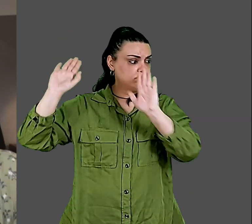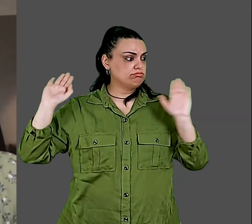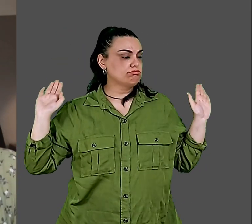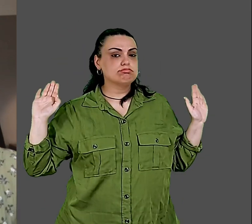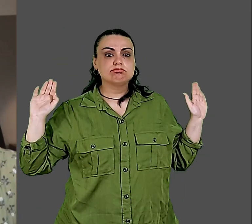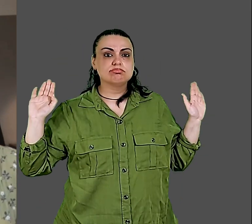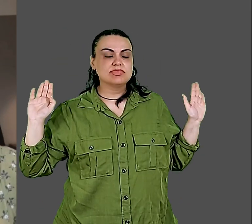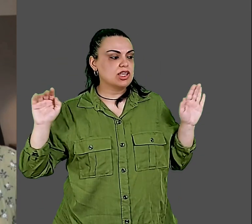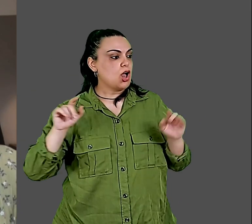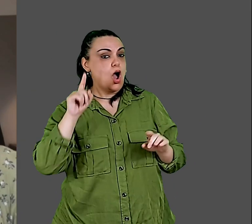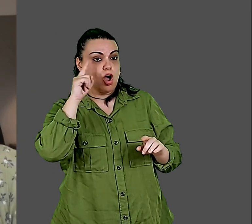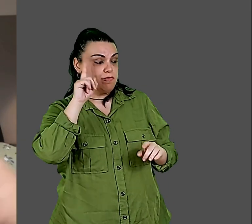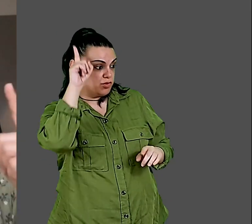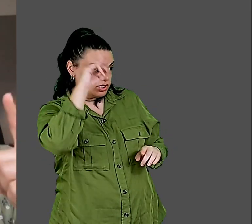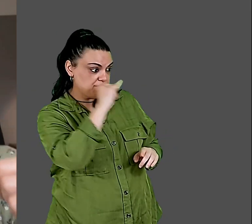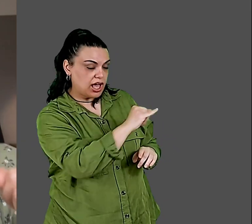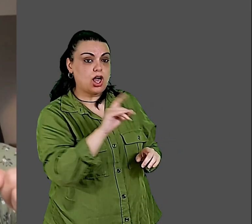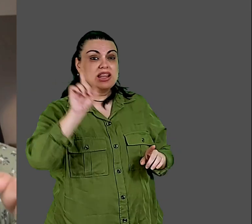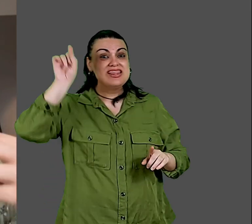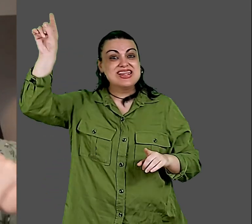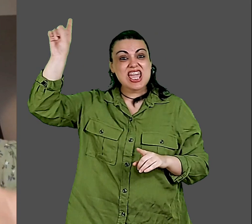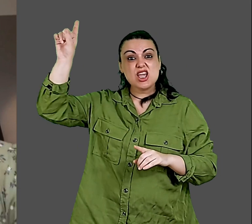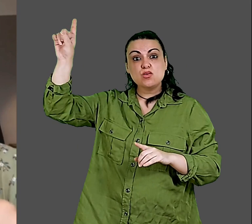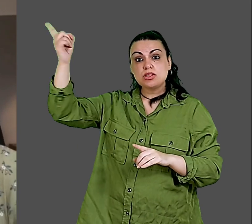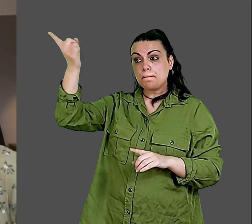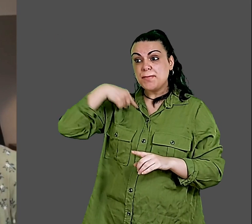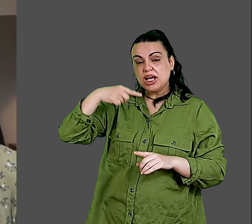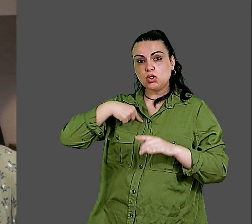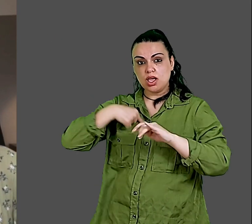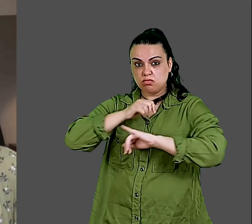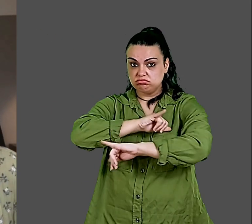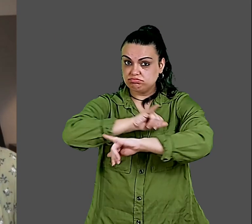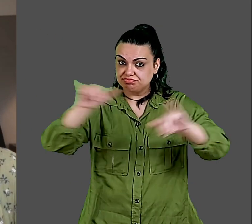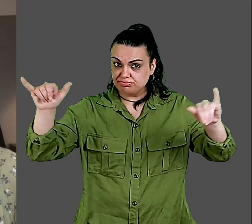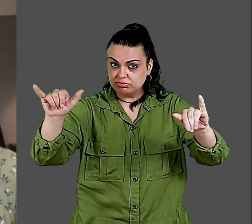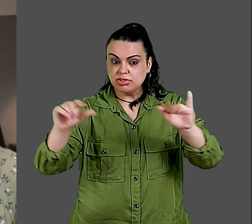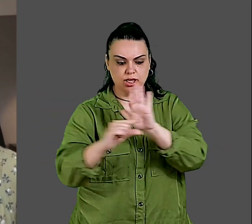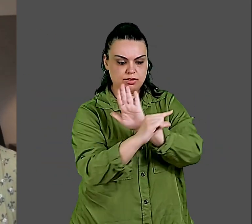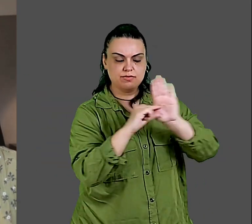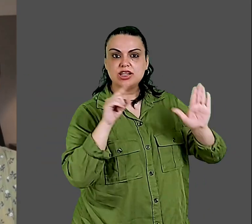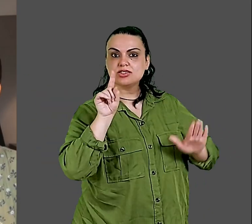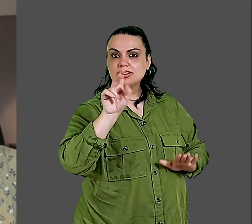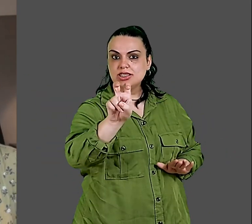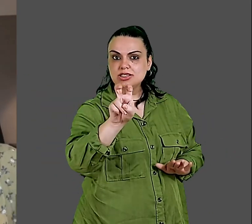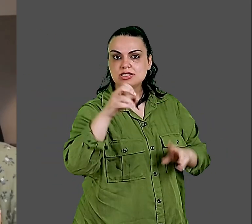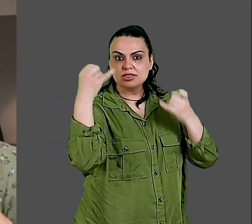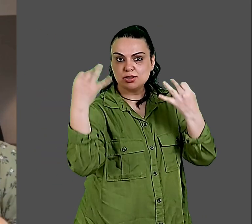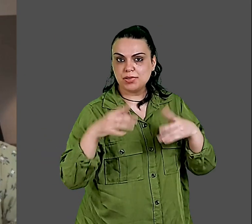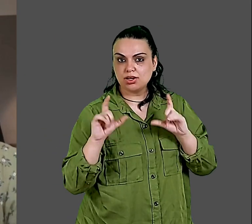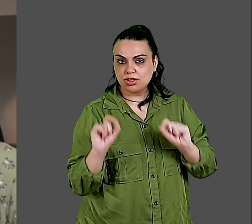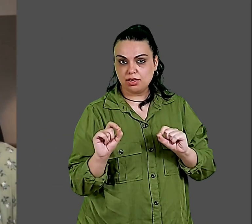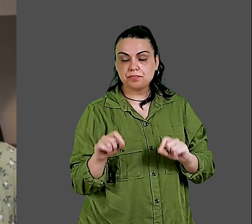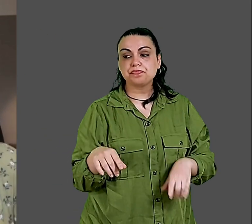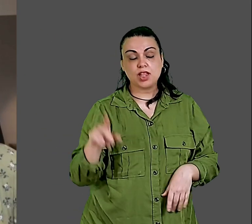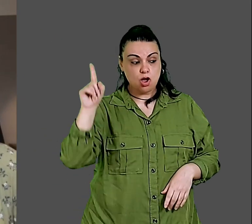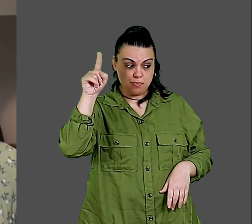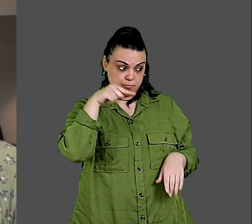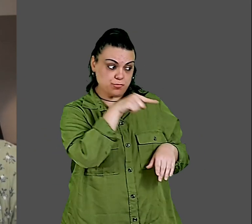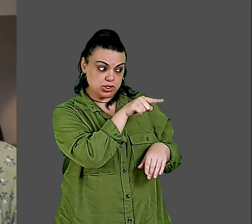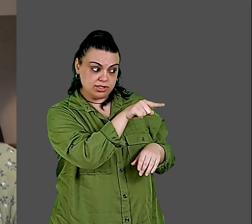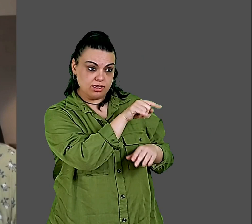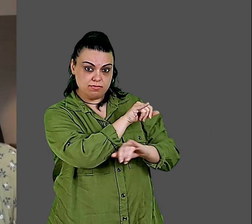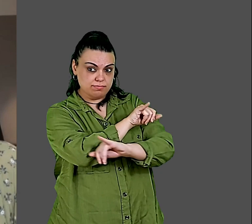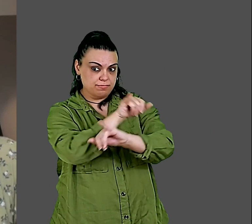Assim dirás aos filhos de Israel: o eu sou me enviou a vós. E Deus prossegue, verso 15. Assim dirás aos filhos de Israel: